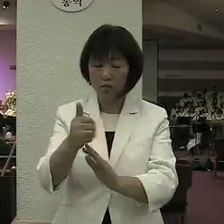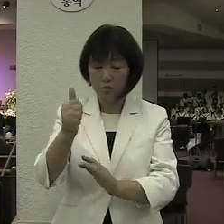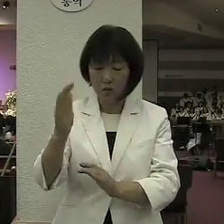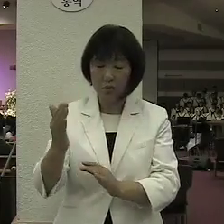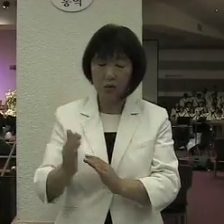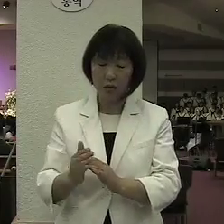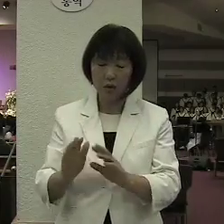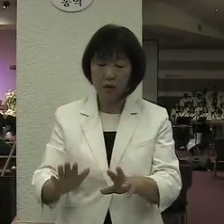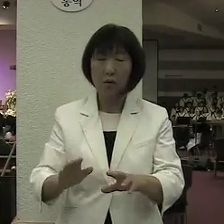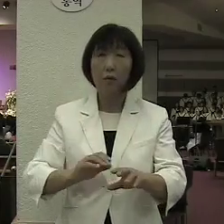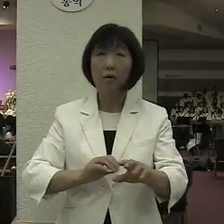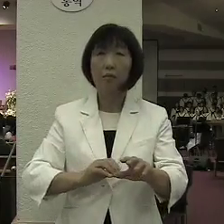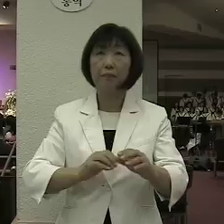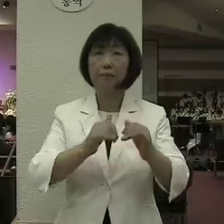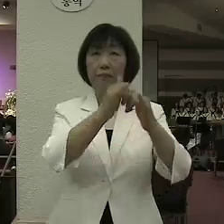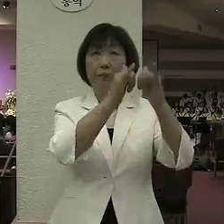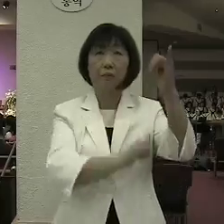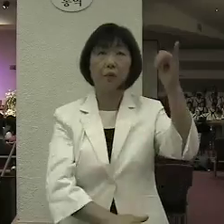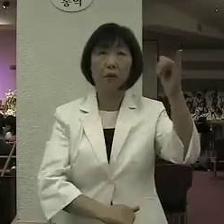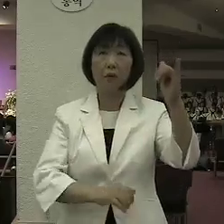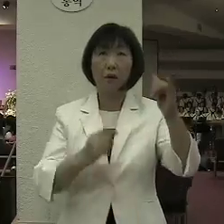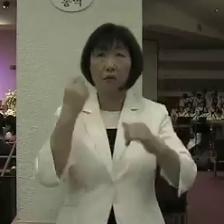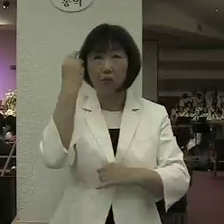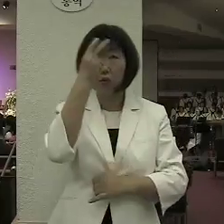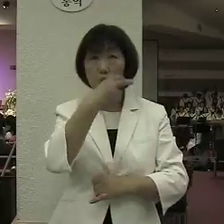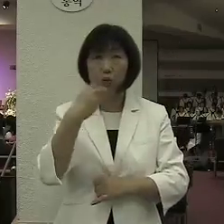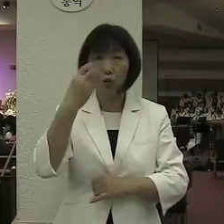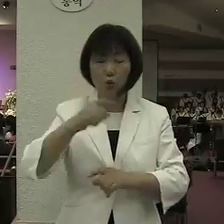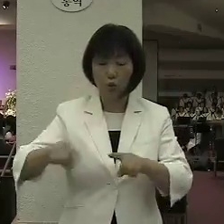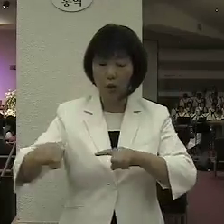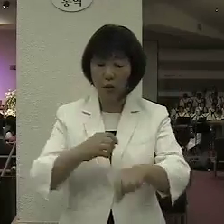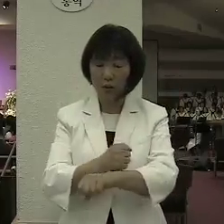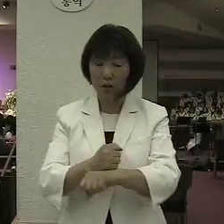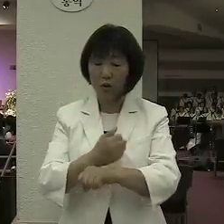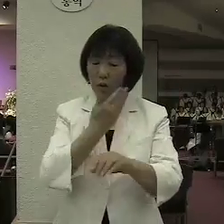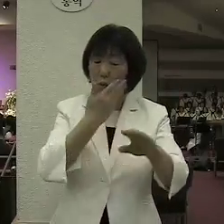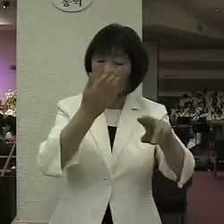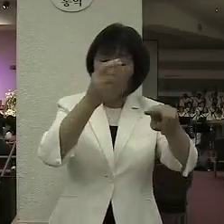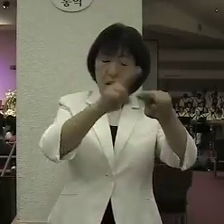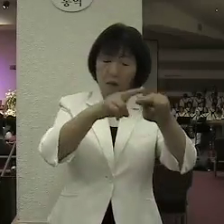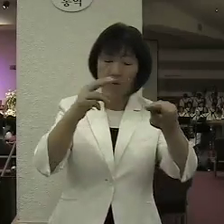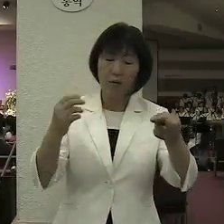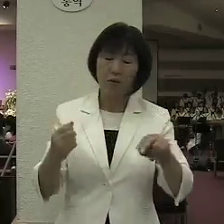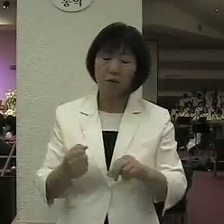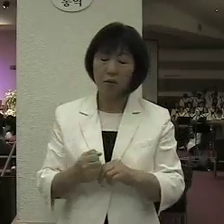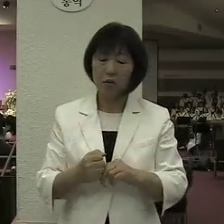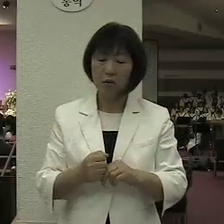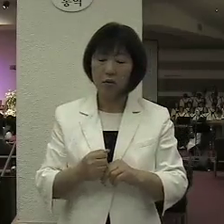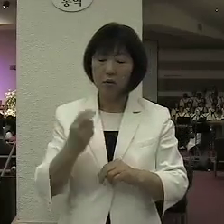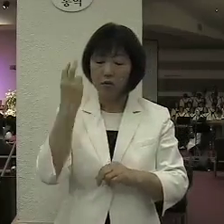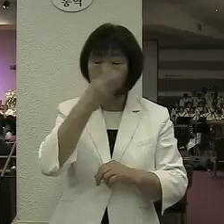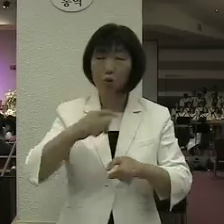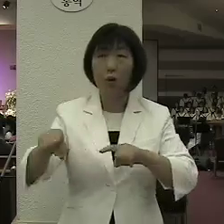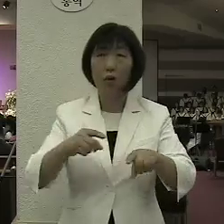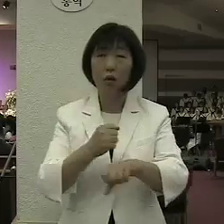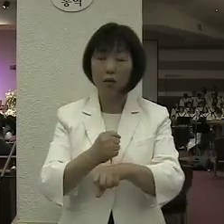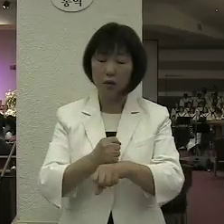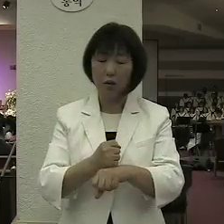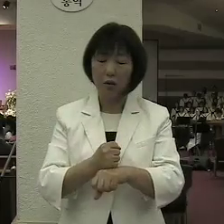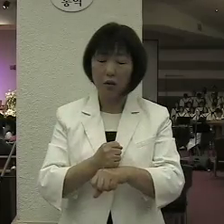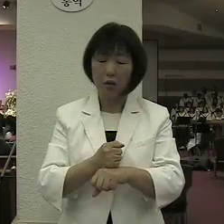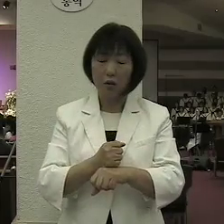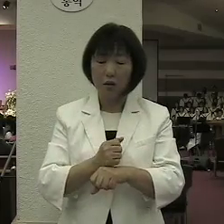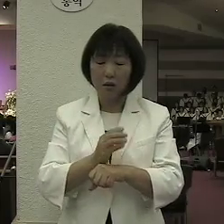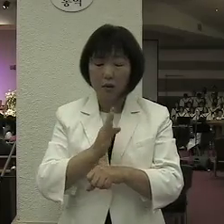가지는 예외예요. 어느 족속, 어느 문화 막론하고 한 가지는 예외가 있는데 모두에게 적용되고